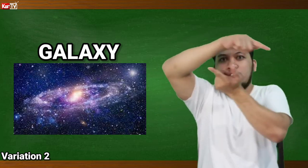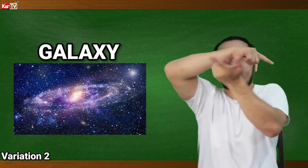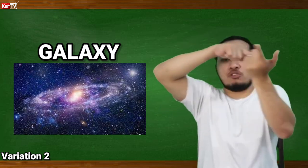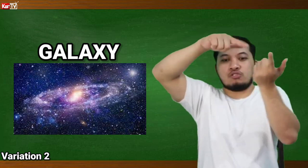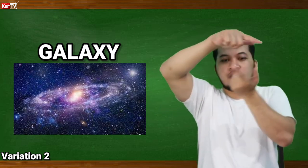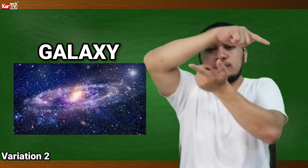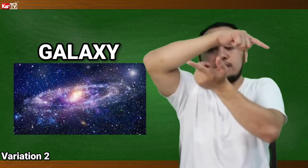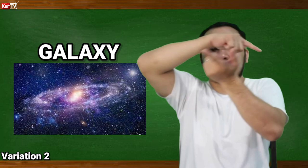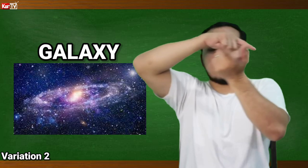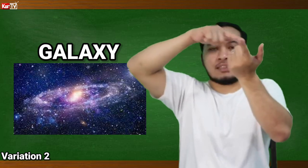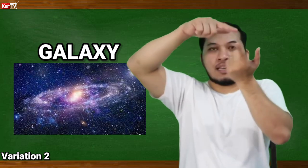ikot-ikot nyo lang